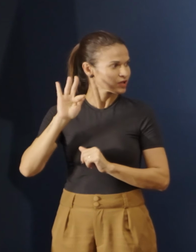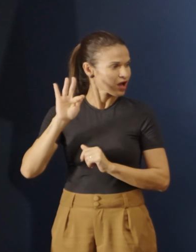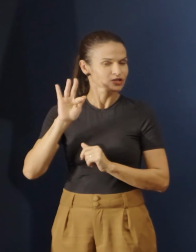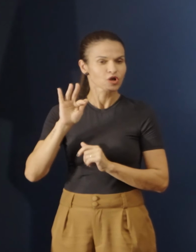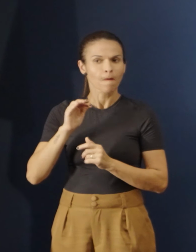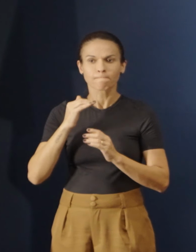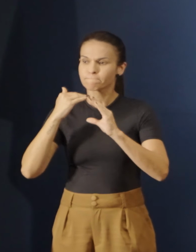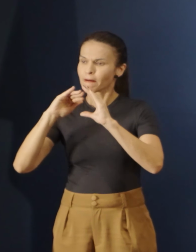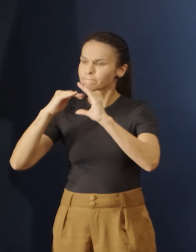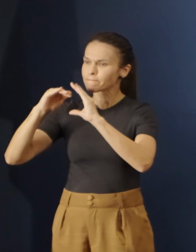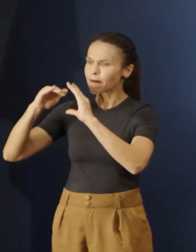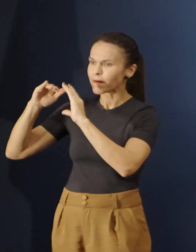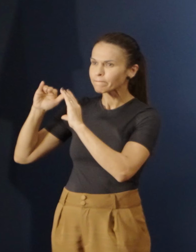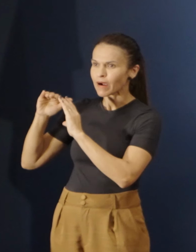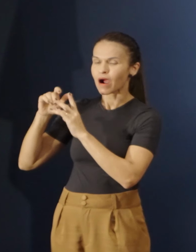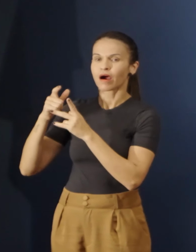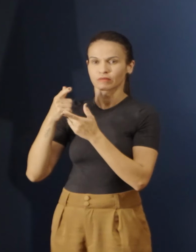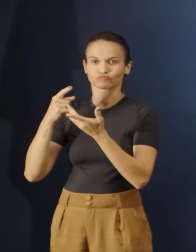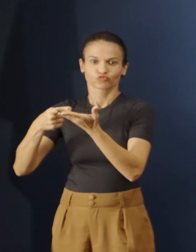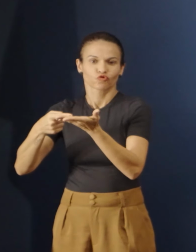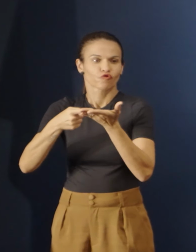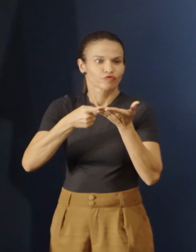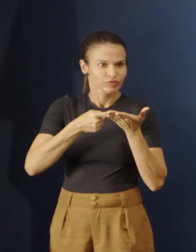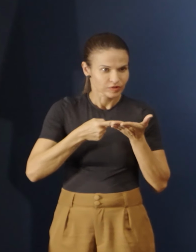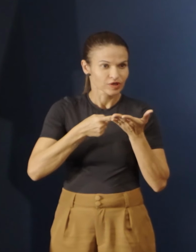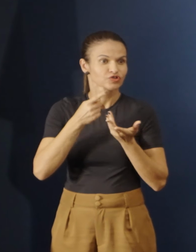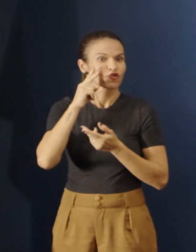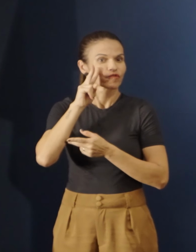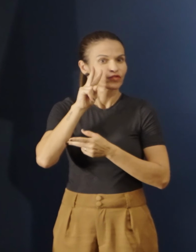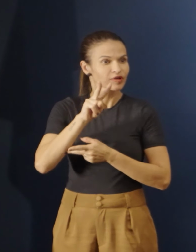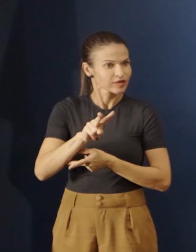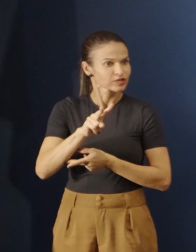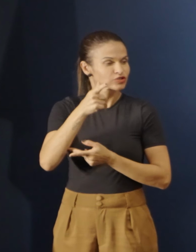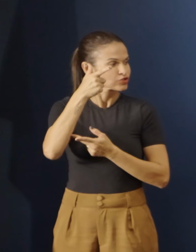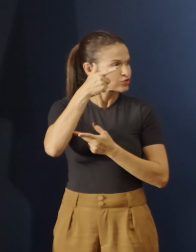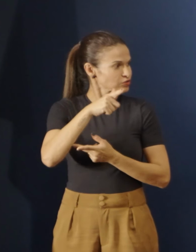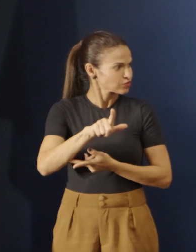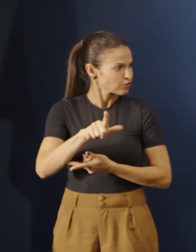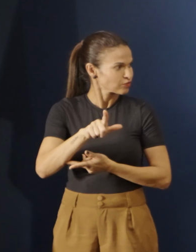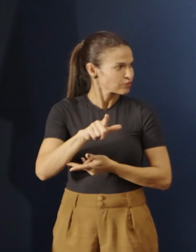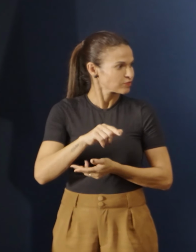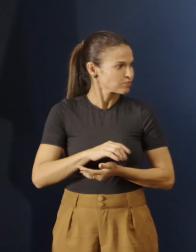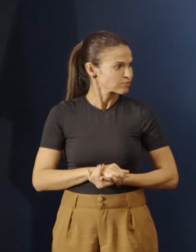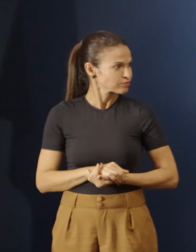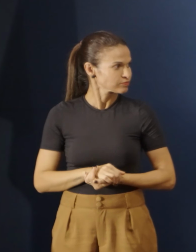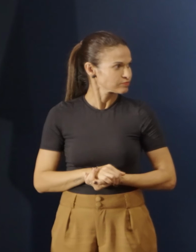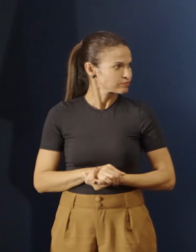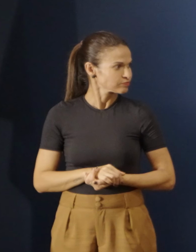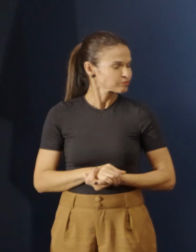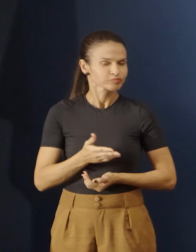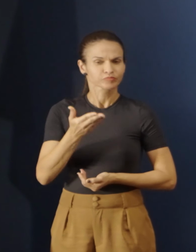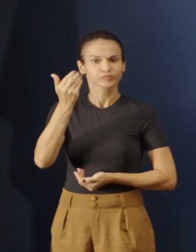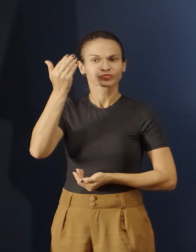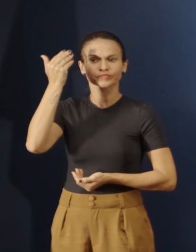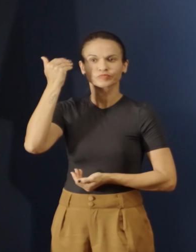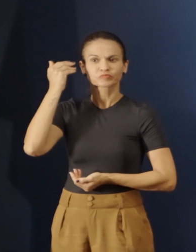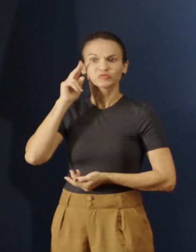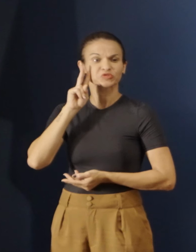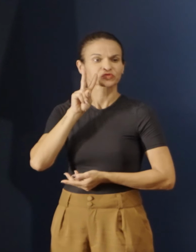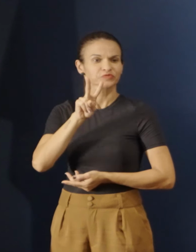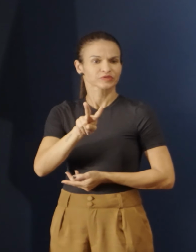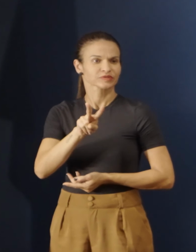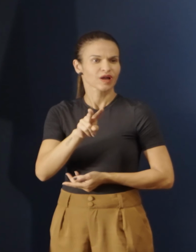todo mundo. Então, assim, foi uma forma de eu também rever os meninos. Assim, que era bastante tempo que eu não os